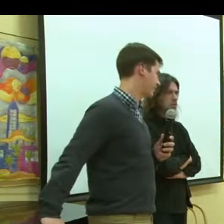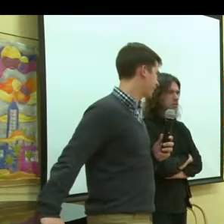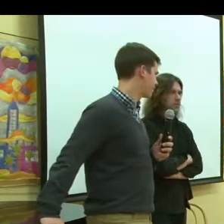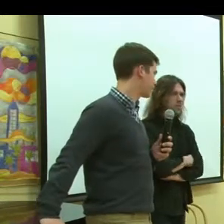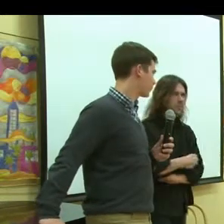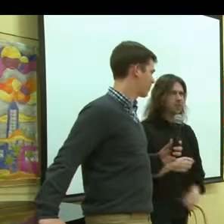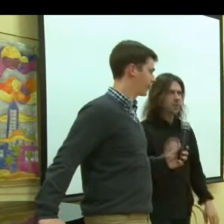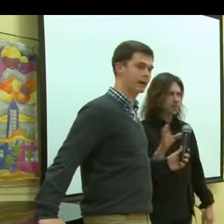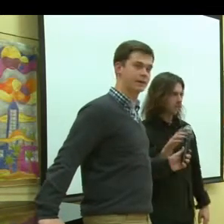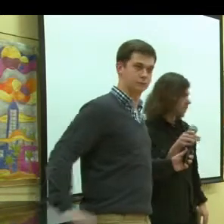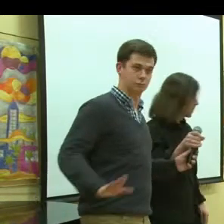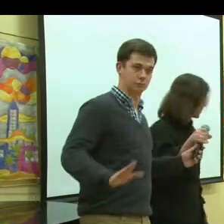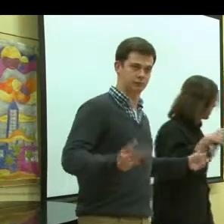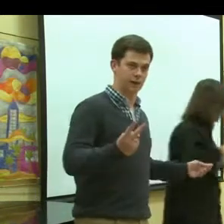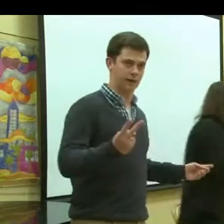takim razie w Warszawie? Jak